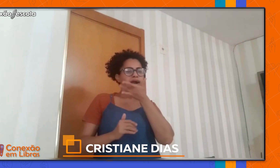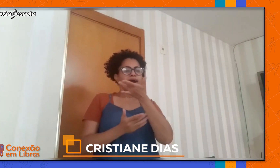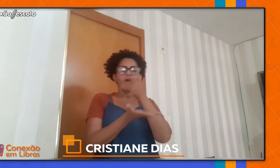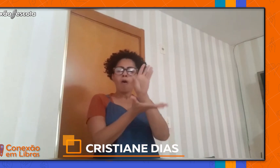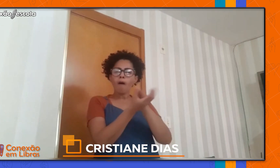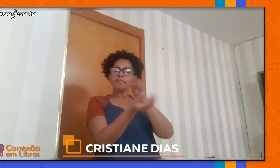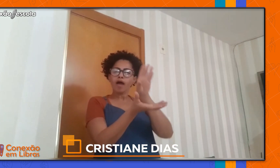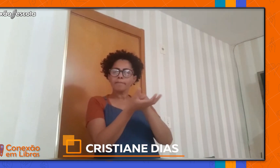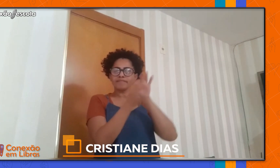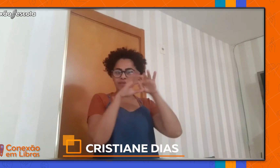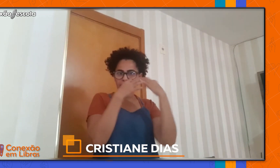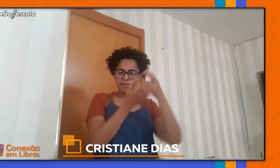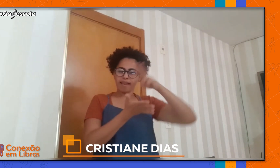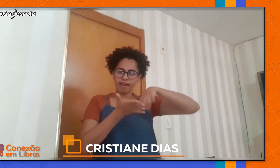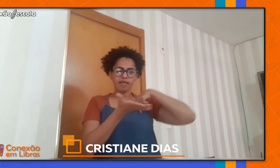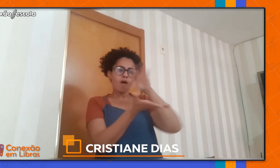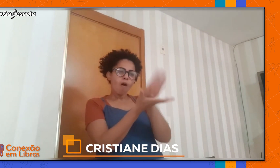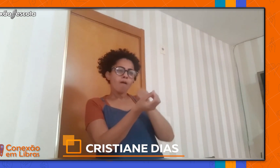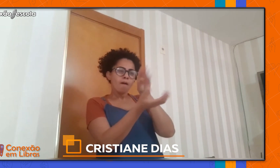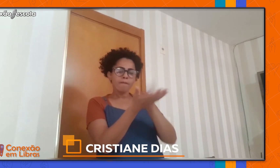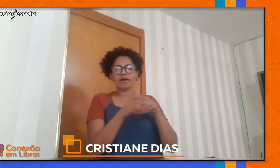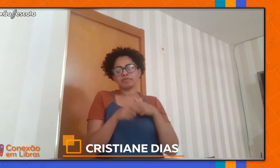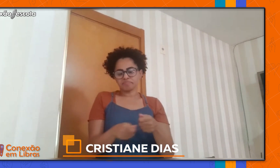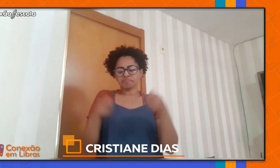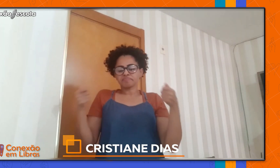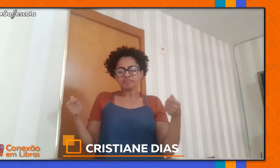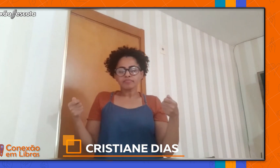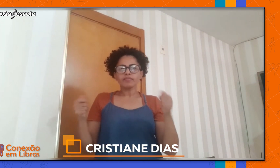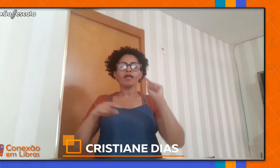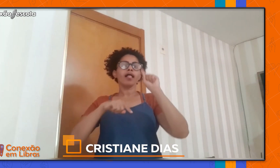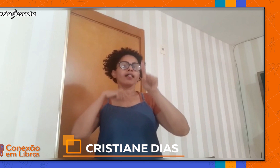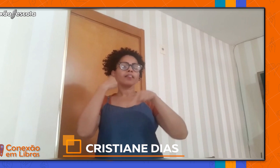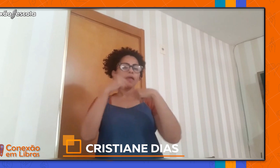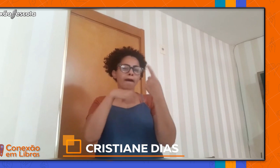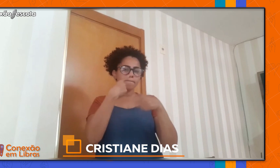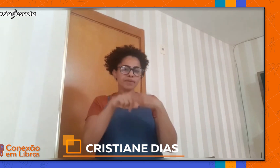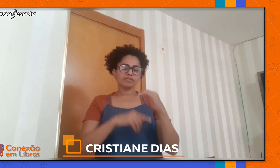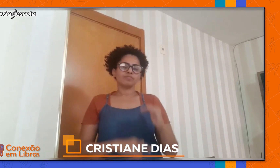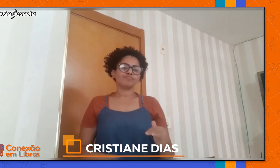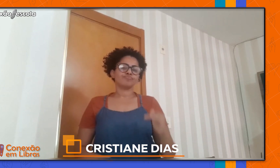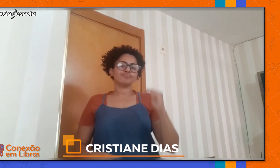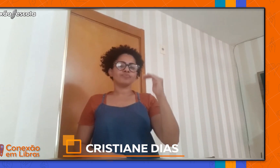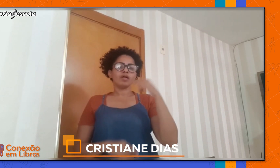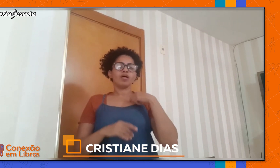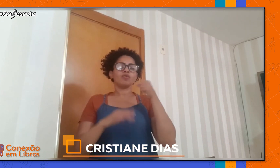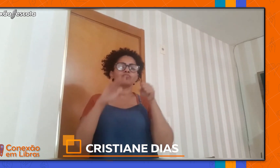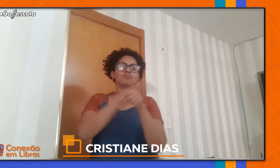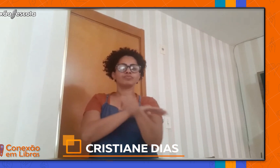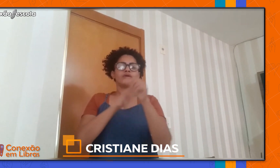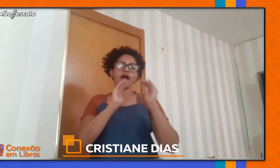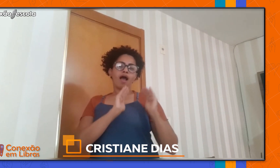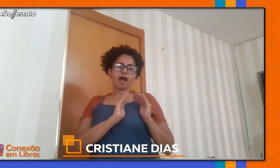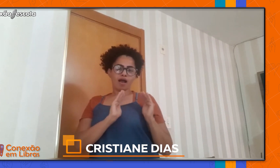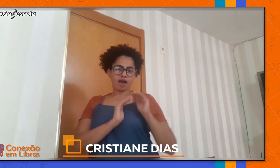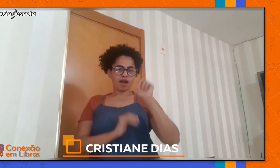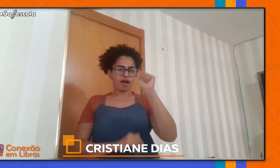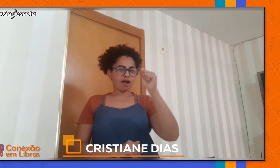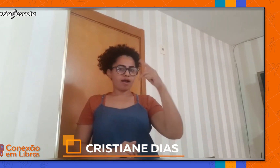E eu fui crescendo fazendo esse tipo de leitura, esse comportamento, sempre copiando eles. Depois, quando eu cresci mais, eu comecei a estudar na